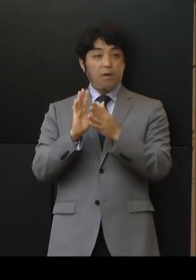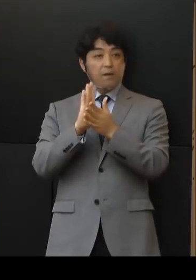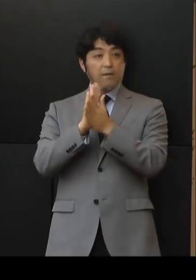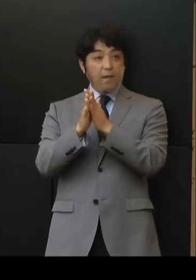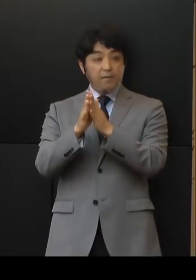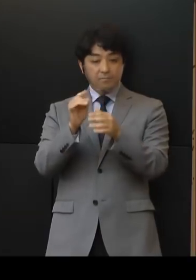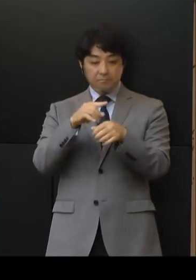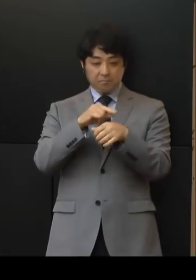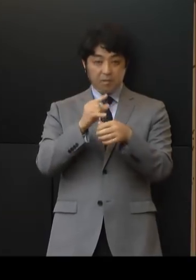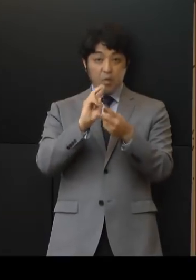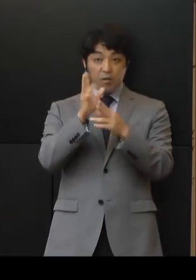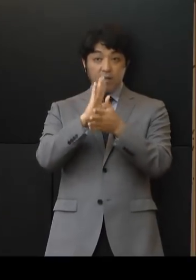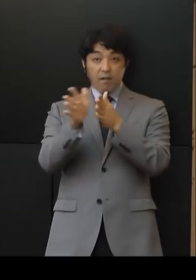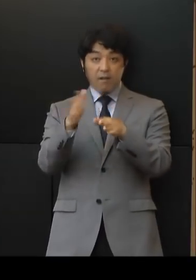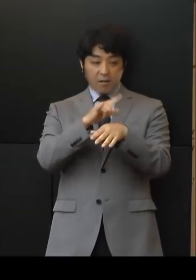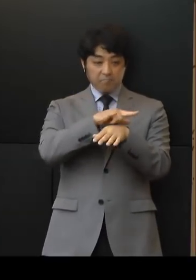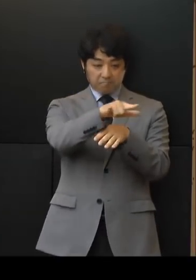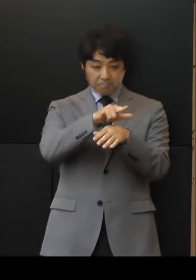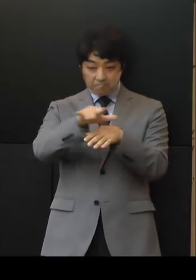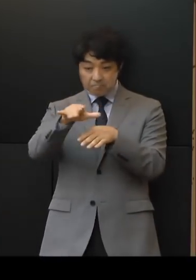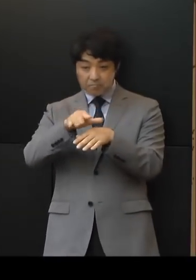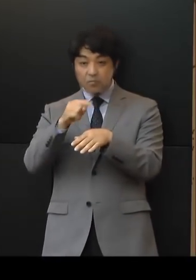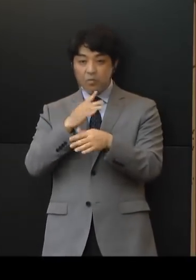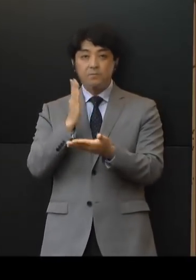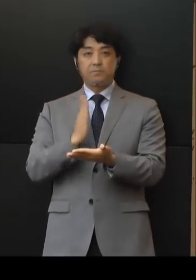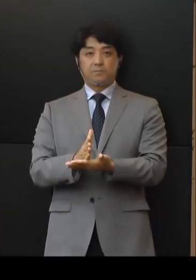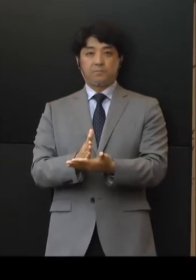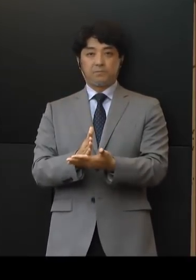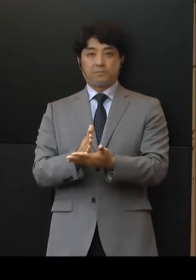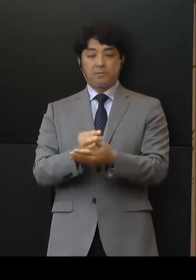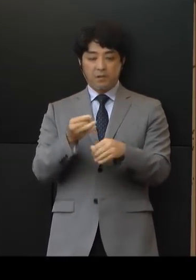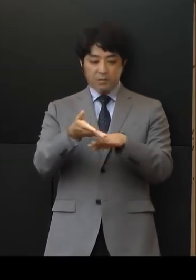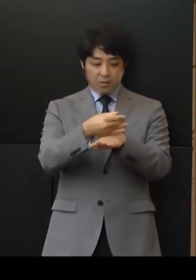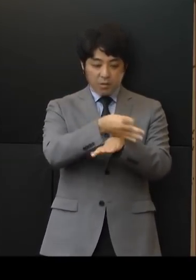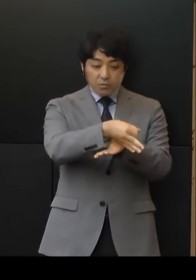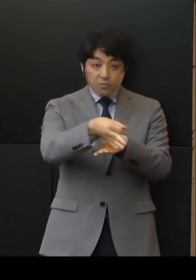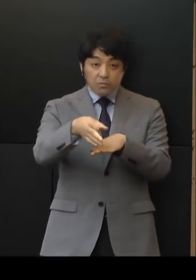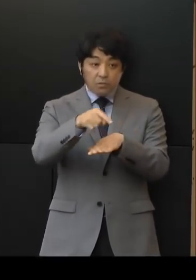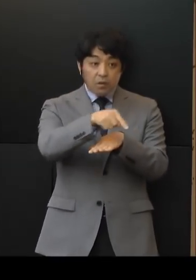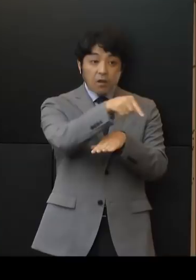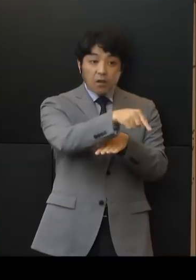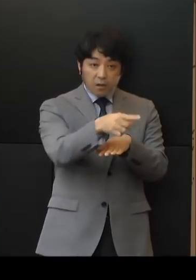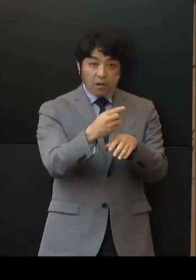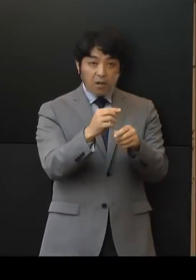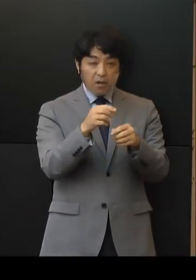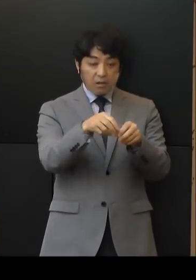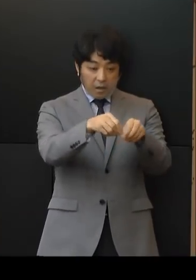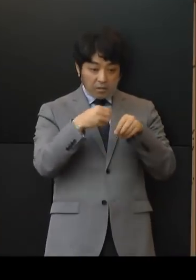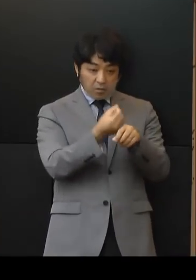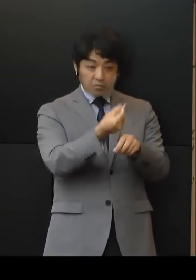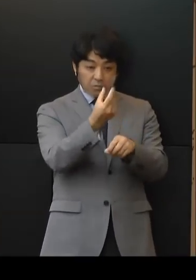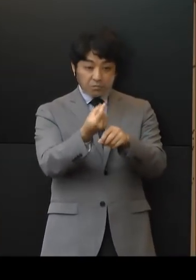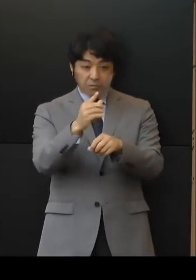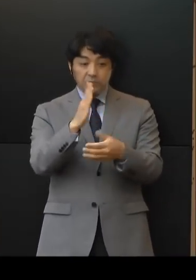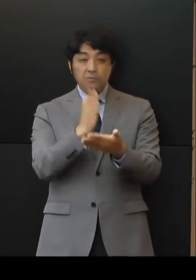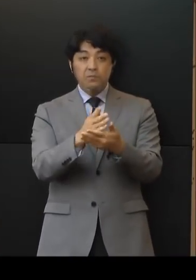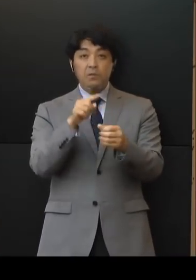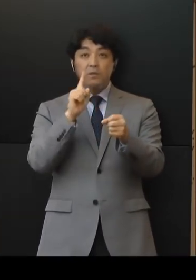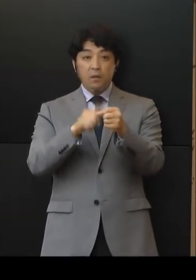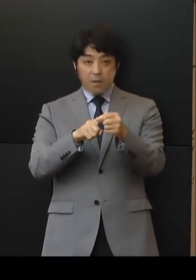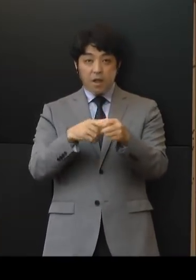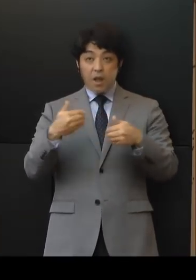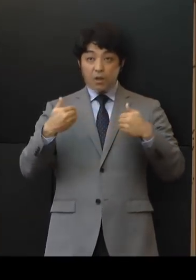き来をしないでください。さらに離島における感染拡大を防ぐため、緊急の必要がある場合を除